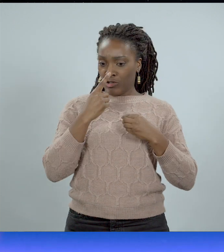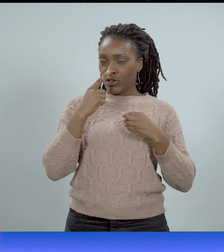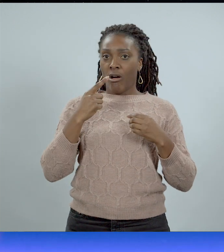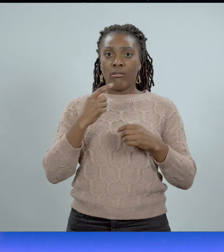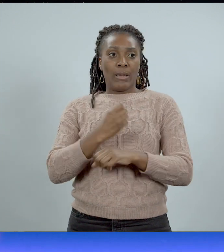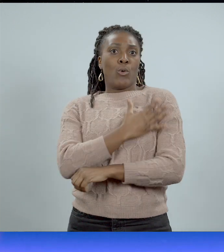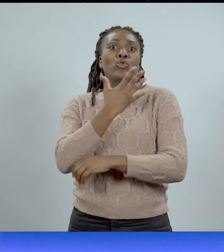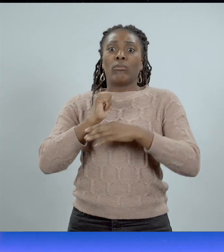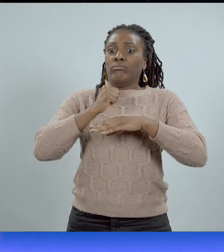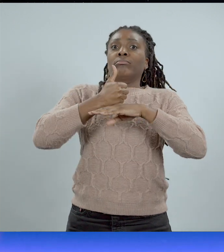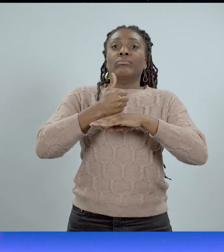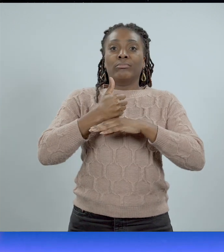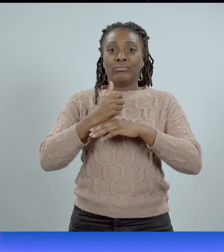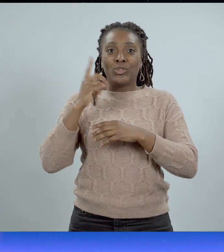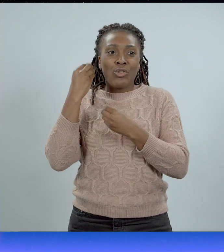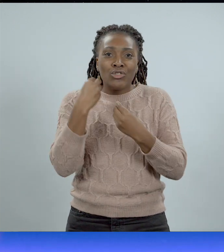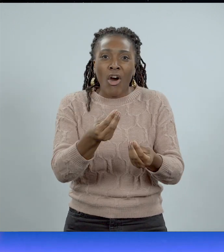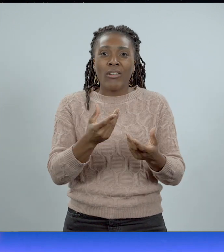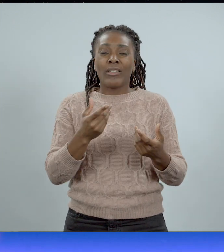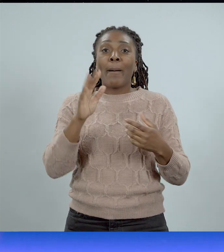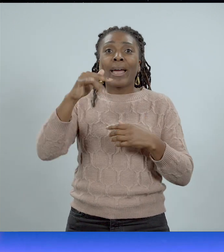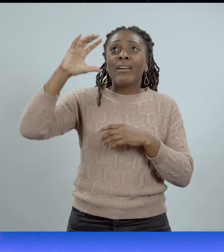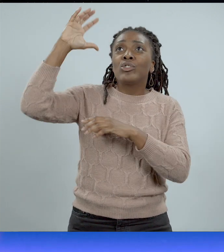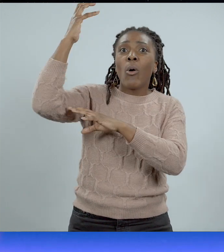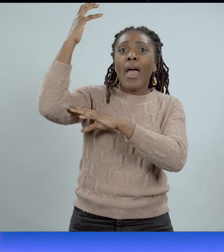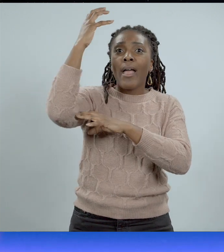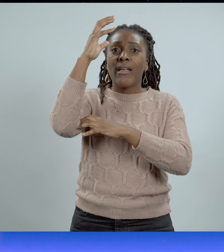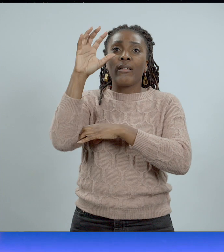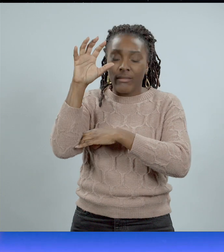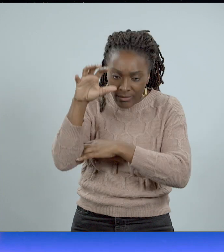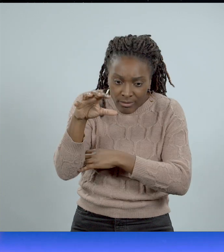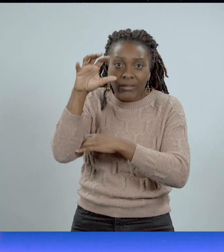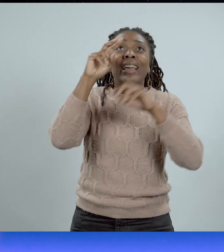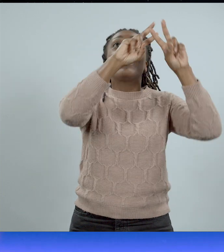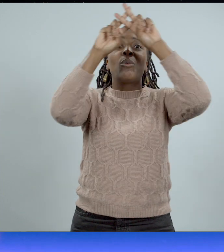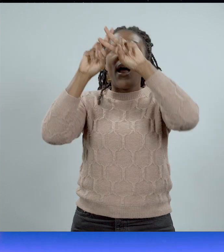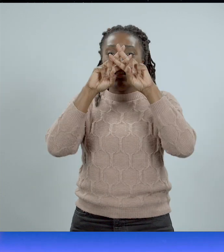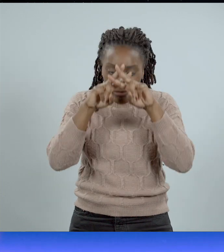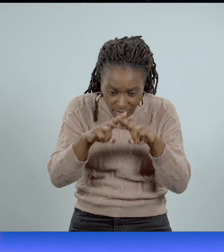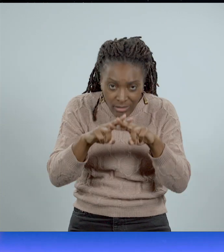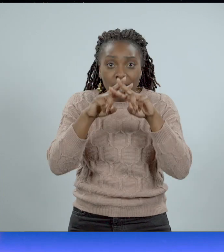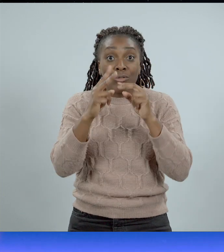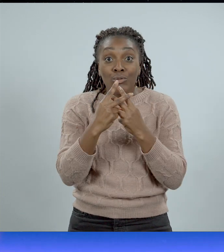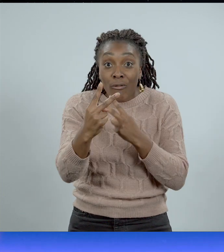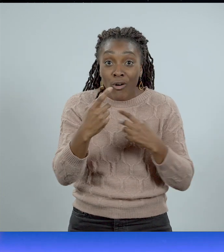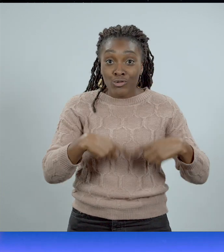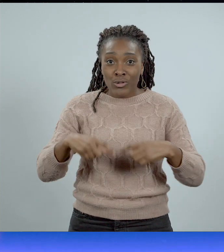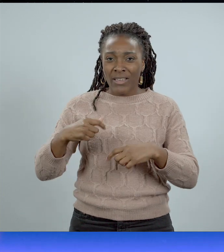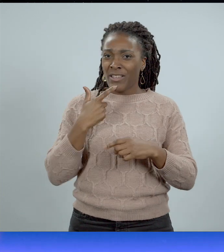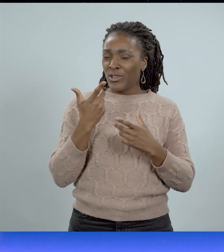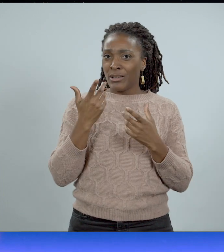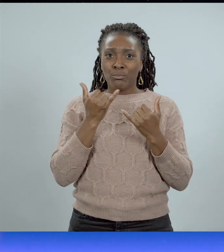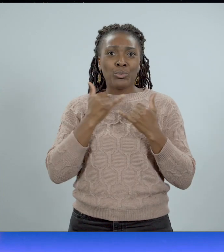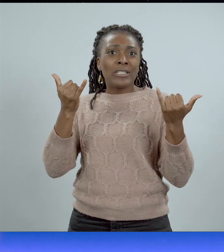vient accentuer les émotions. La lune, le soleil, les étoiles se prosternent devant lui. Il y a une émotion de